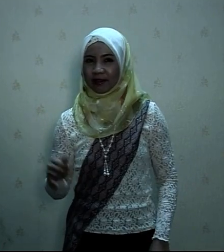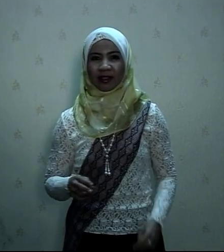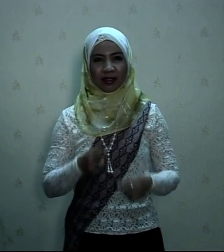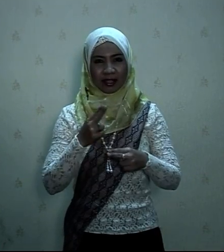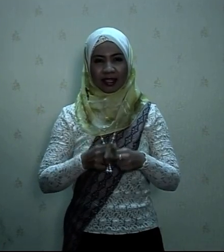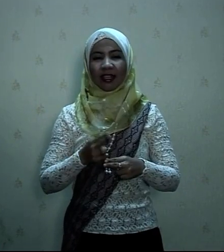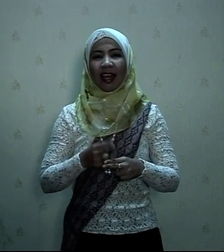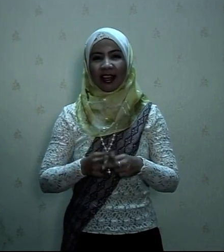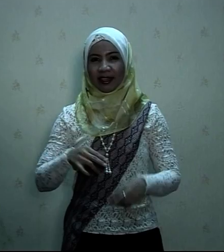ชื่อเล่น